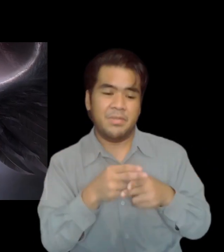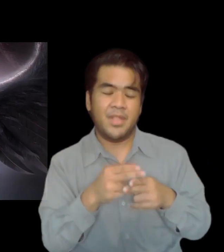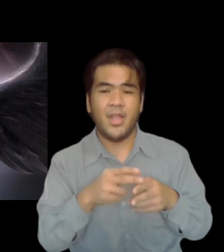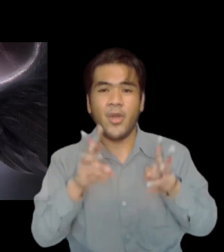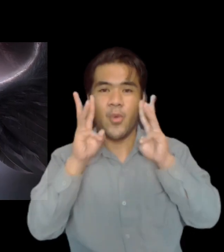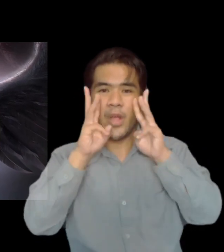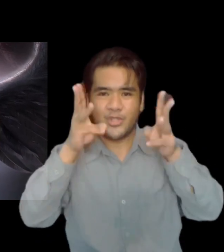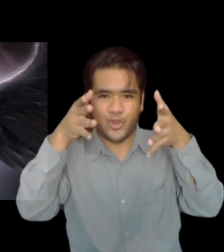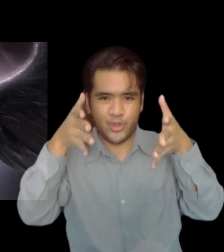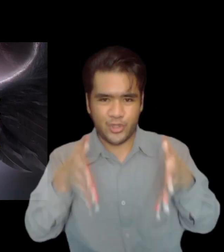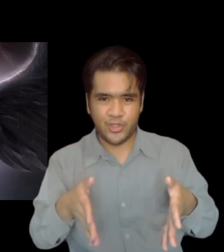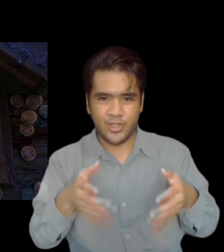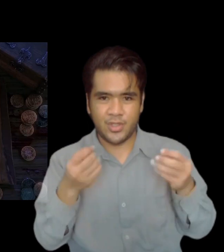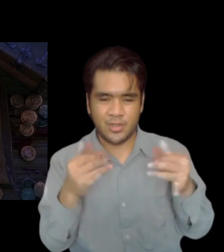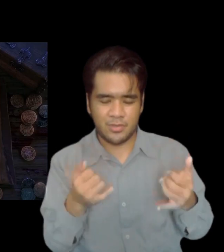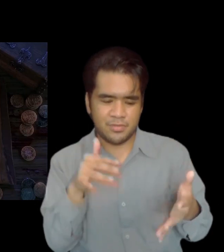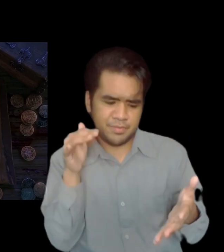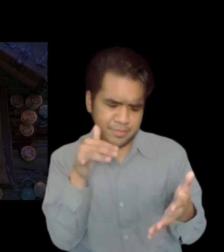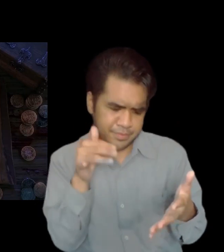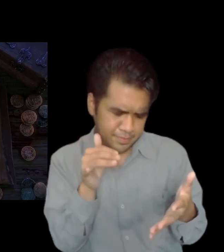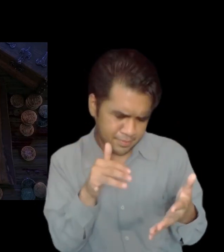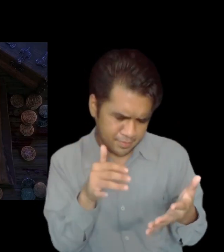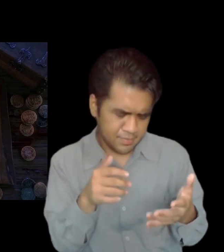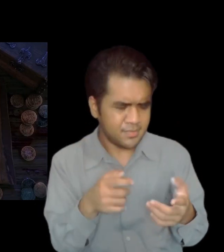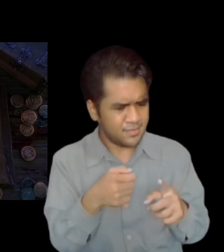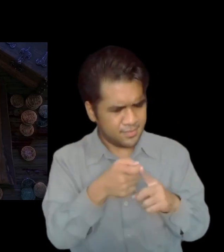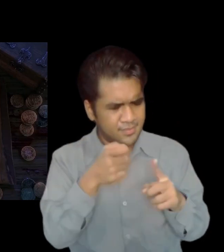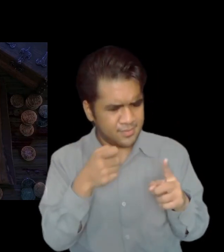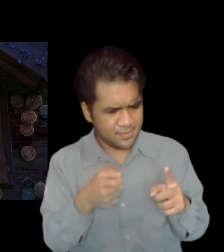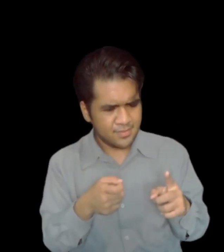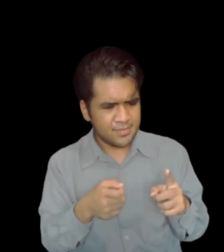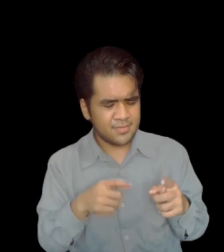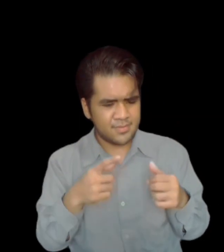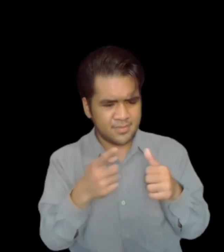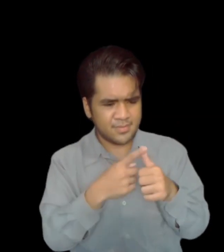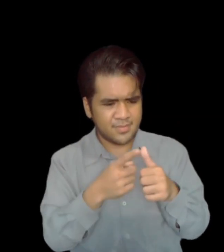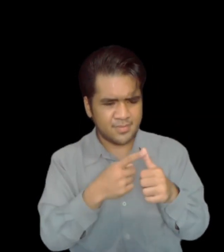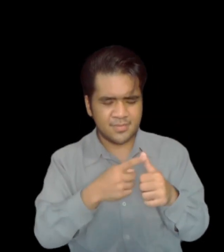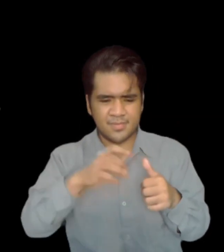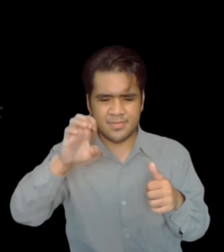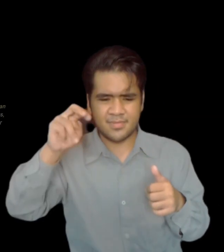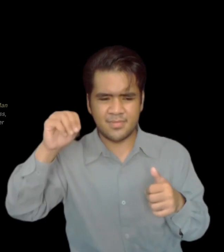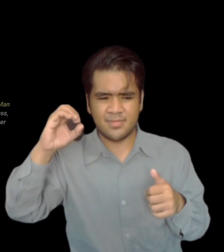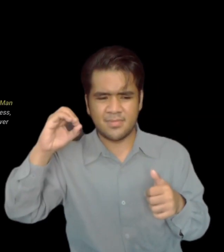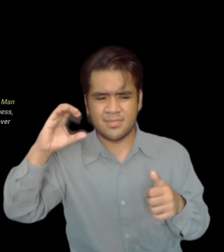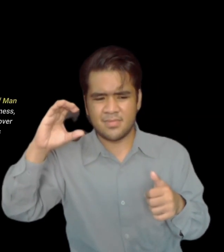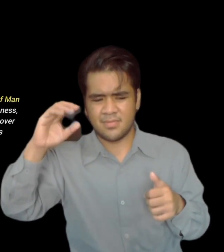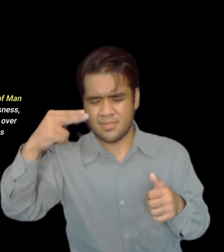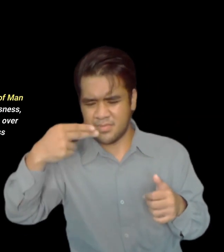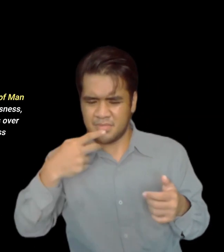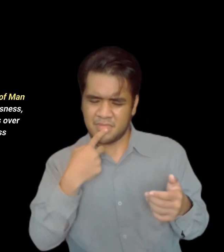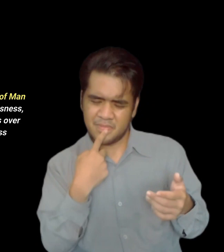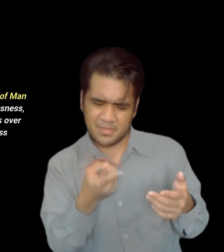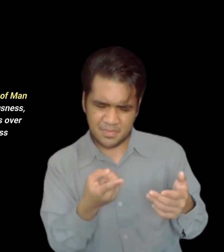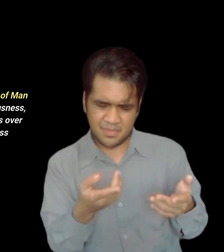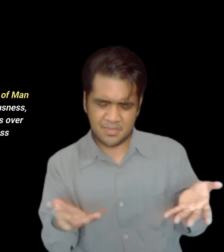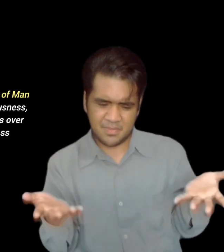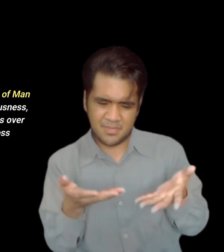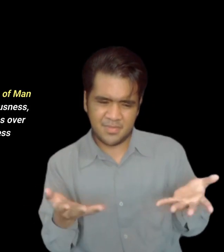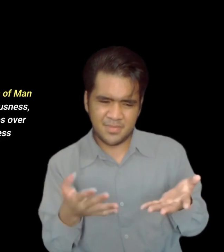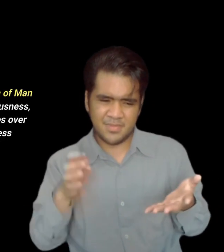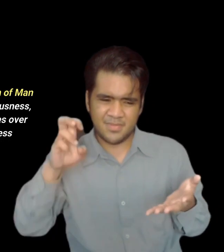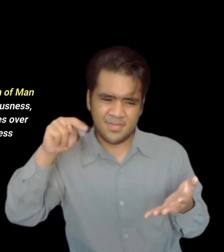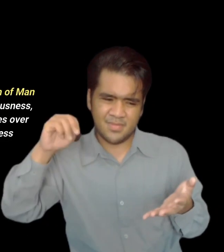na tinatawag na The Watchers. At kung susuriin mong mabuti ang aklat na ito, lalo na sa unang Enoch, chapter 71, verse